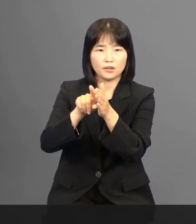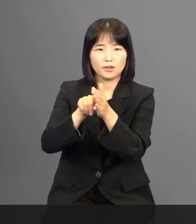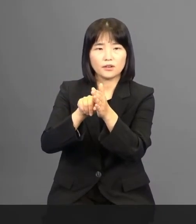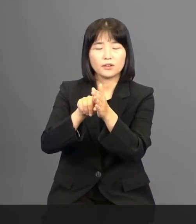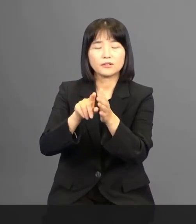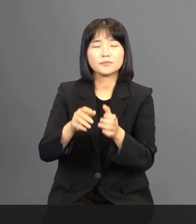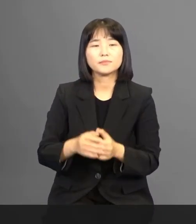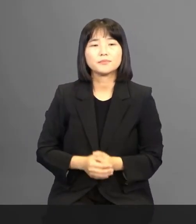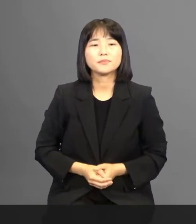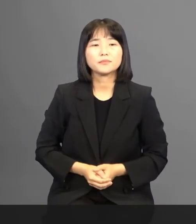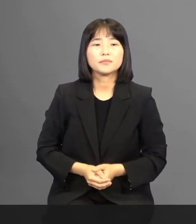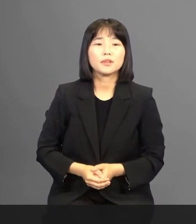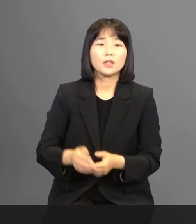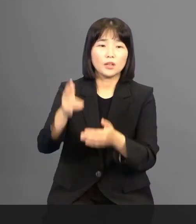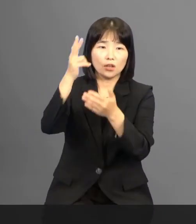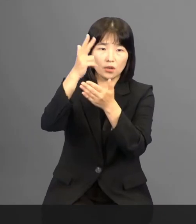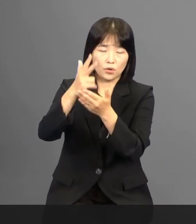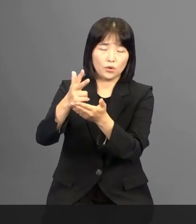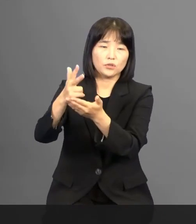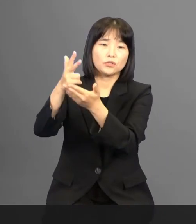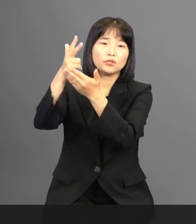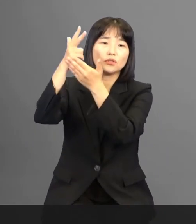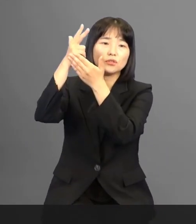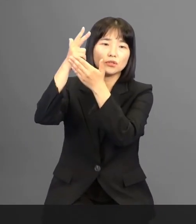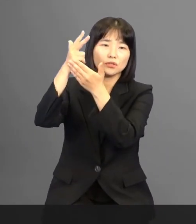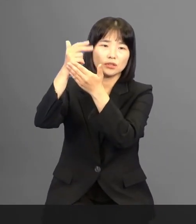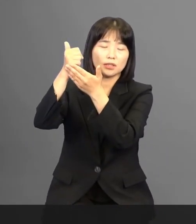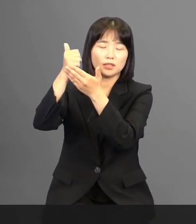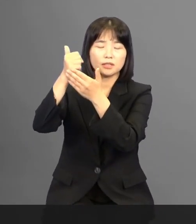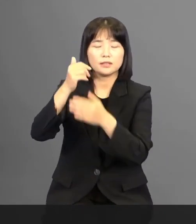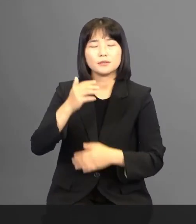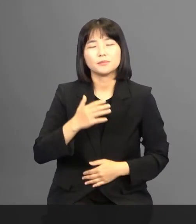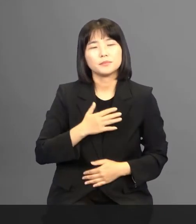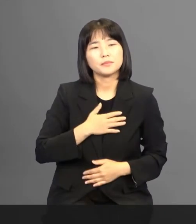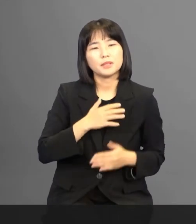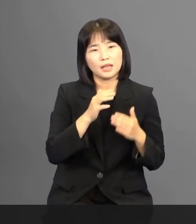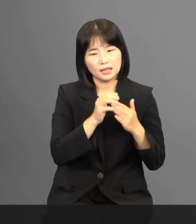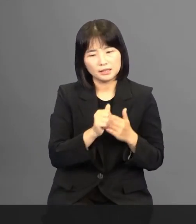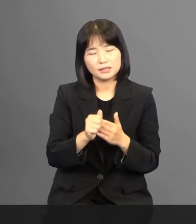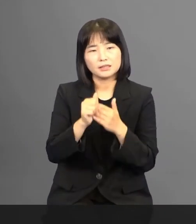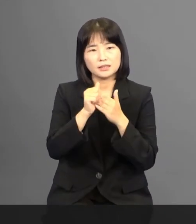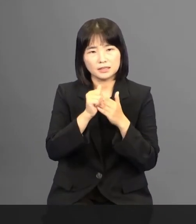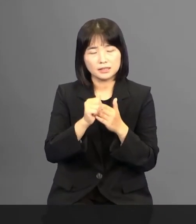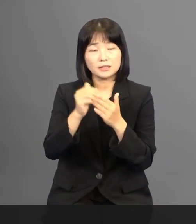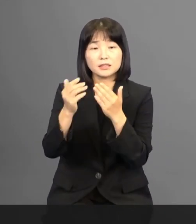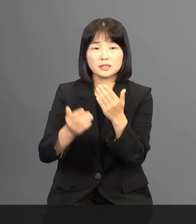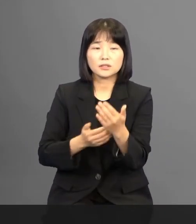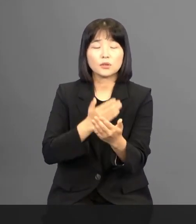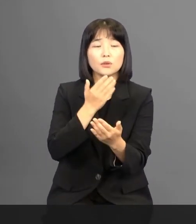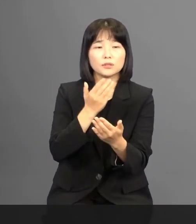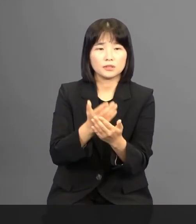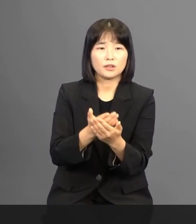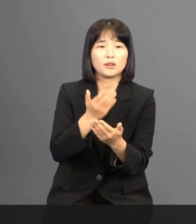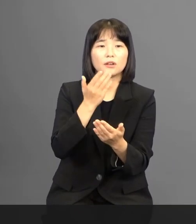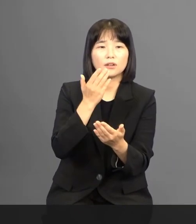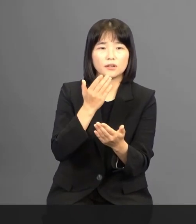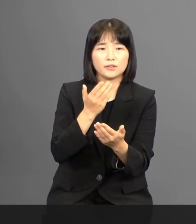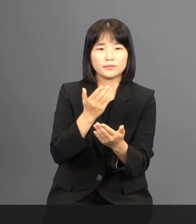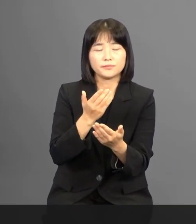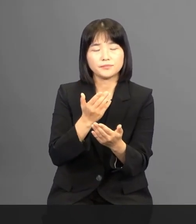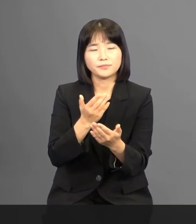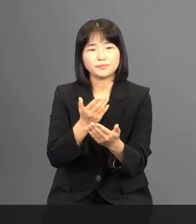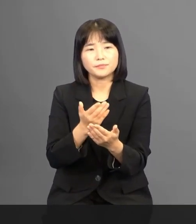주님 나를 이끄소서. 오 주님 오 주님 나를 이끄소서.